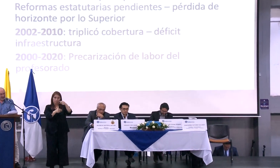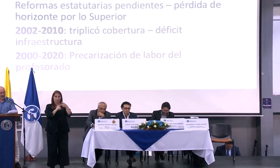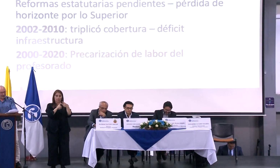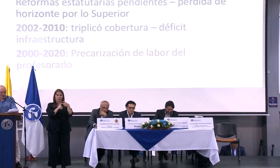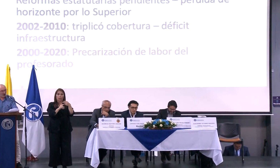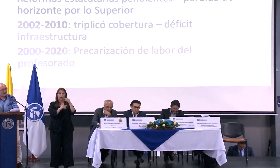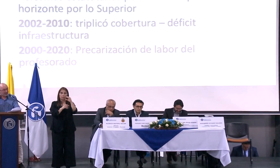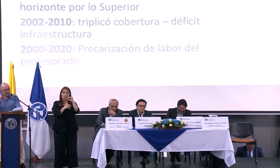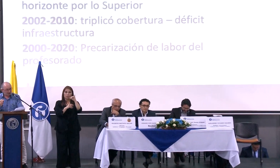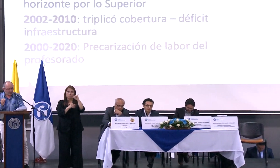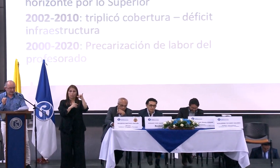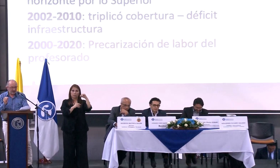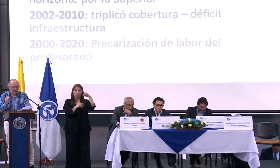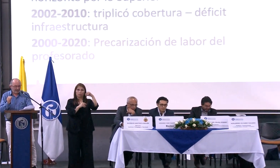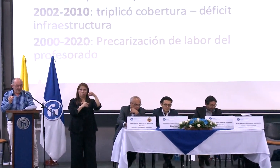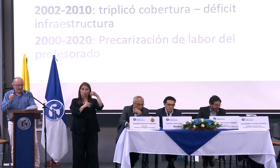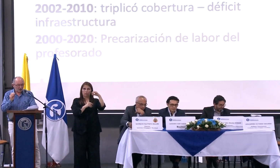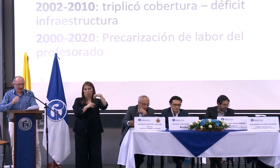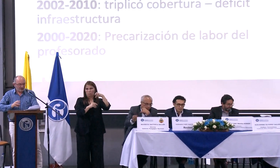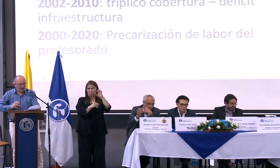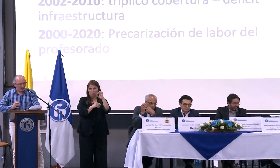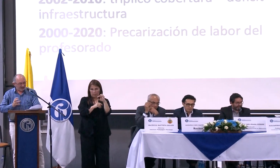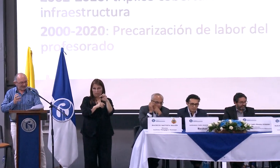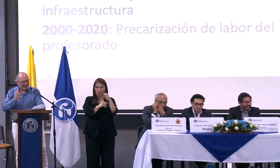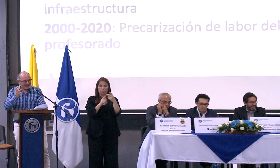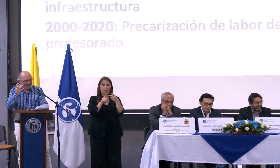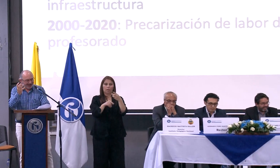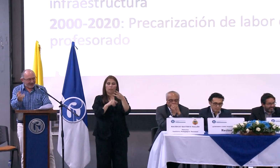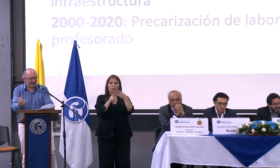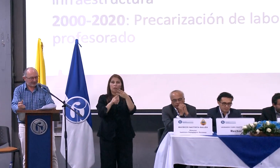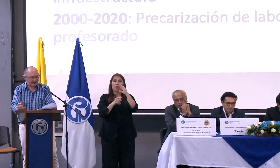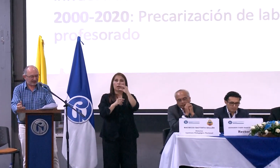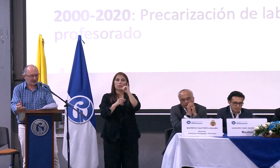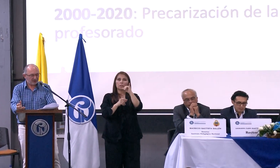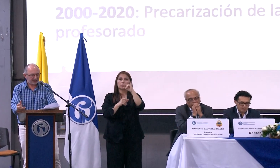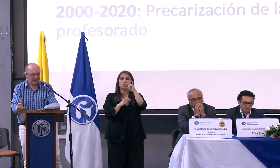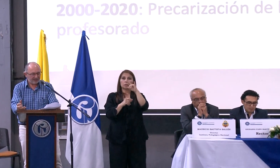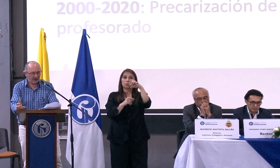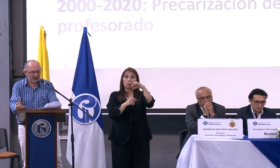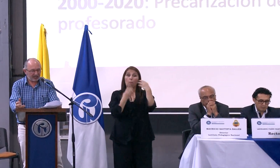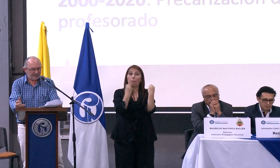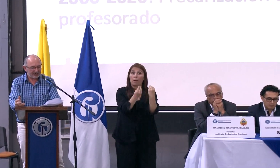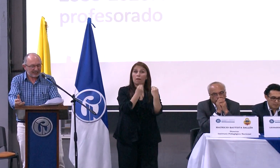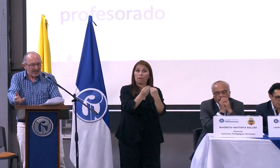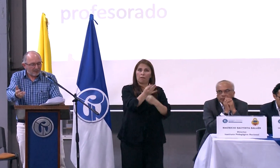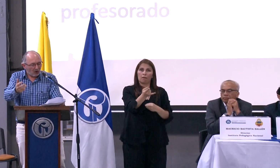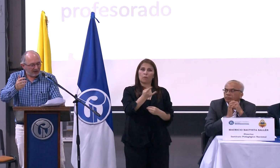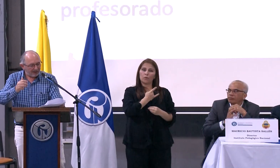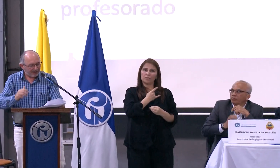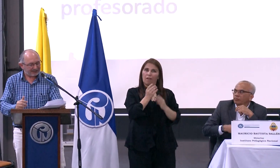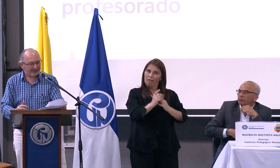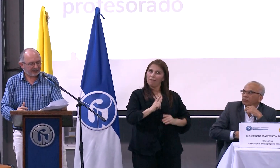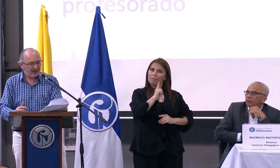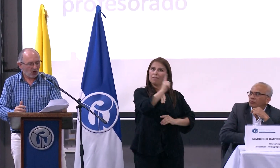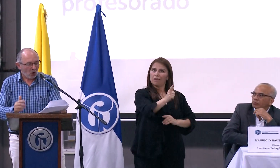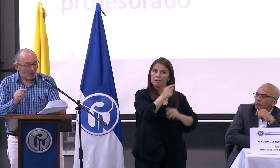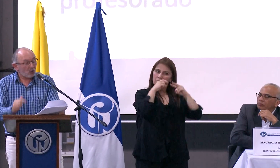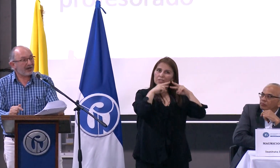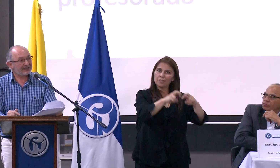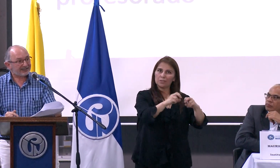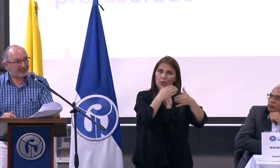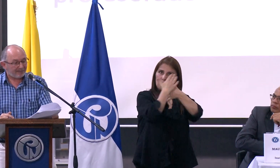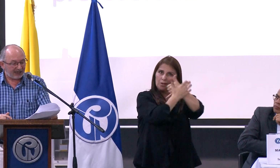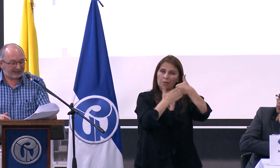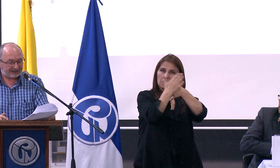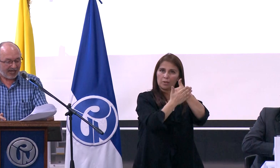el golpe y al sur buscando que la universidad liderará la investigación educativa y pedagógica del país vuelve a aparecer como